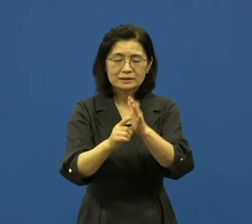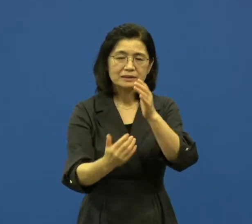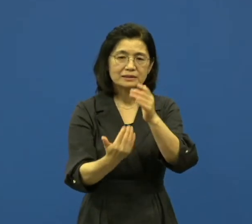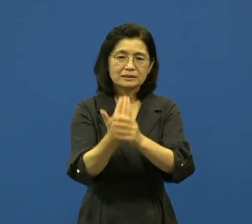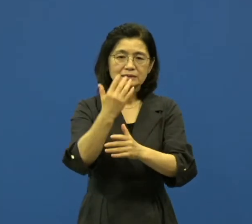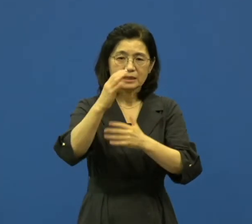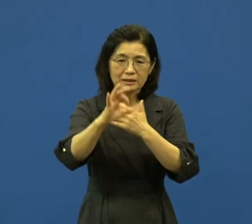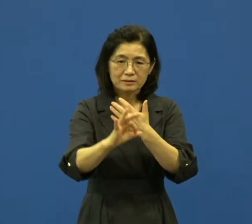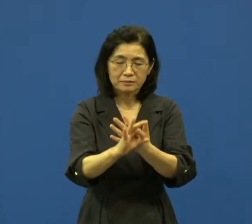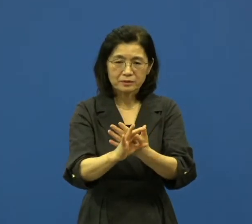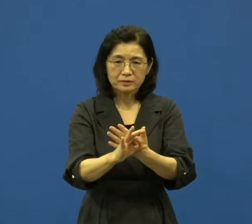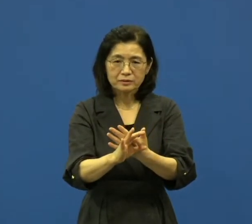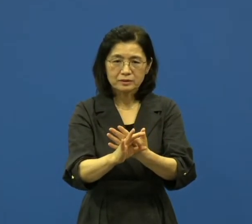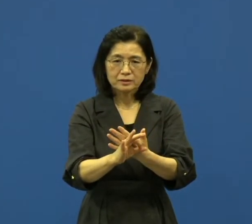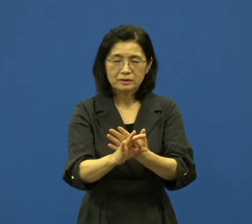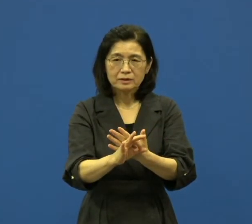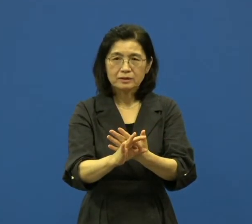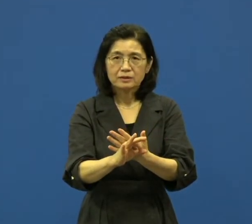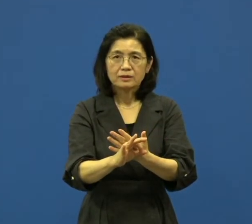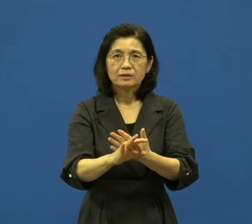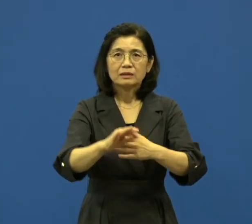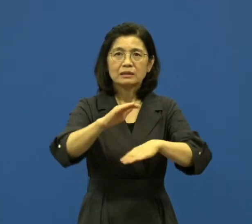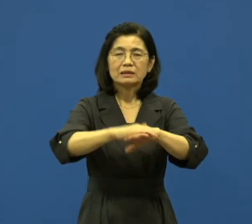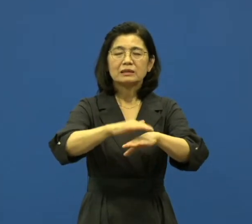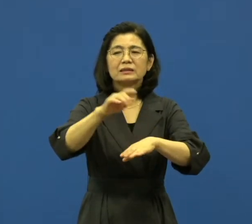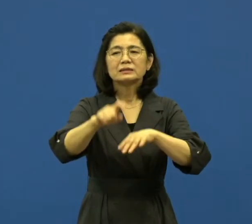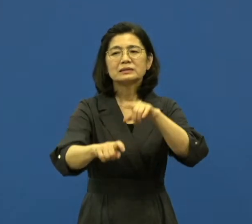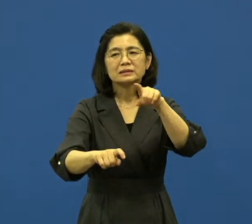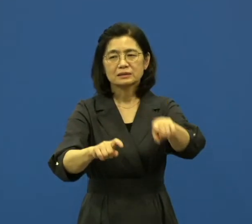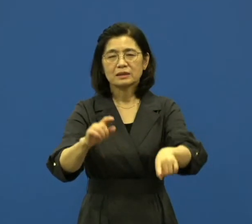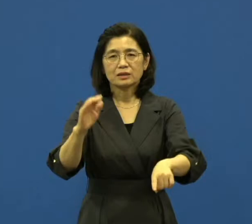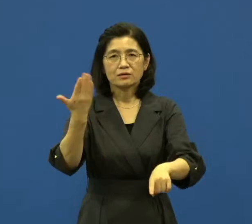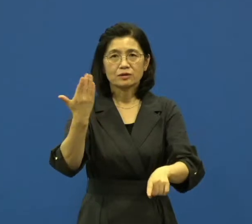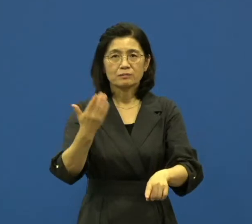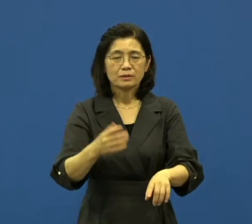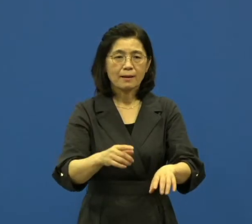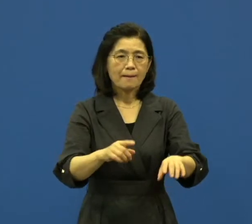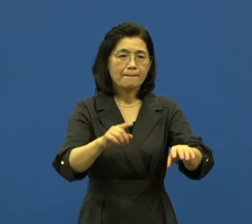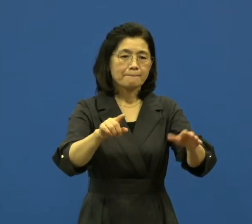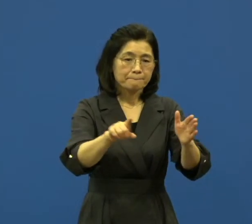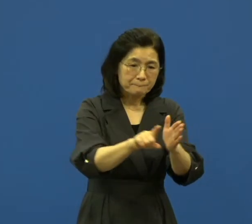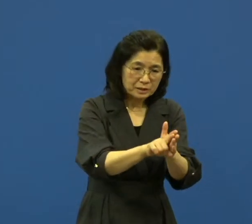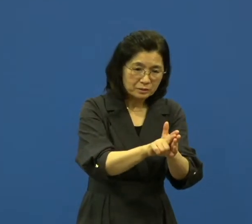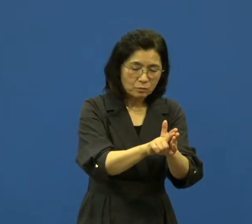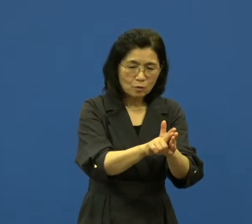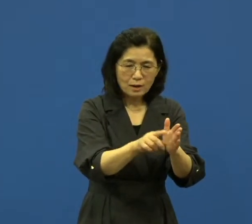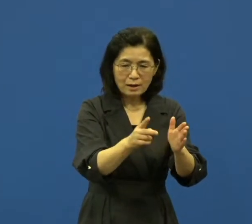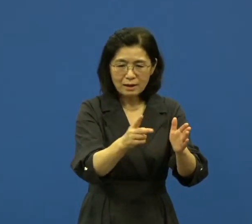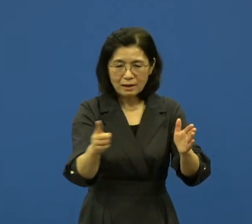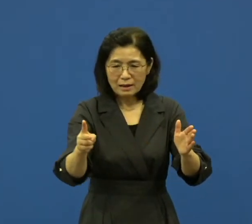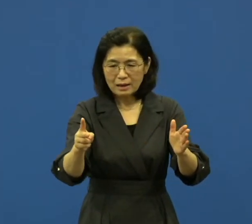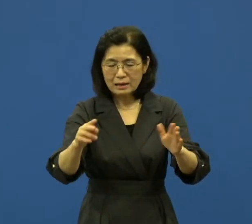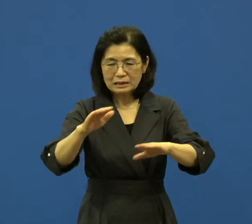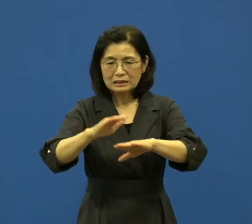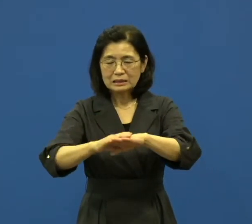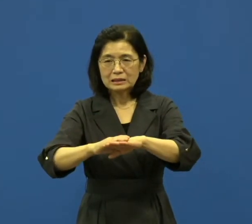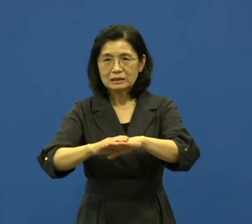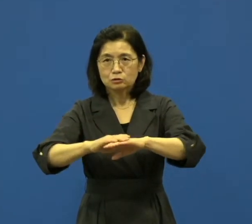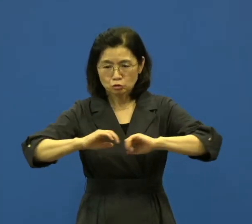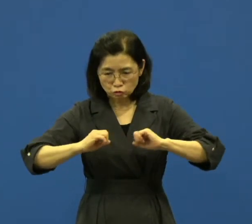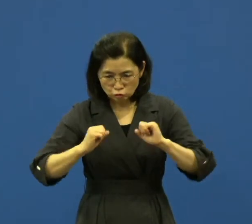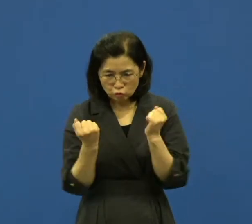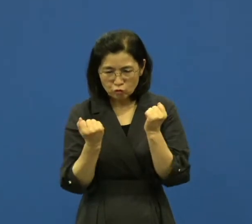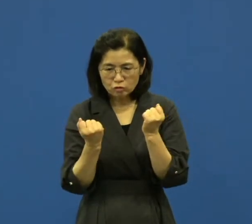그래서 믿음은 구체적인 행동이 따라오게 한다는 거예요. 그래서 믿음과 순종은 분리된 것이 아니라는 거예요.